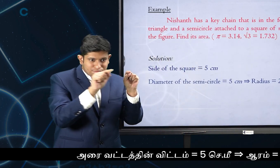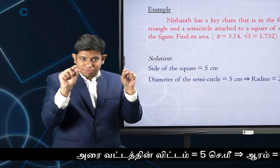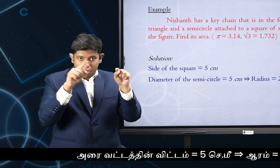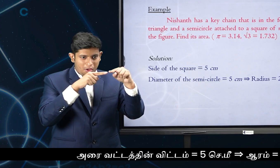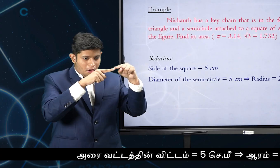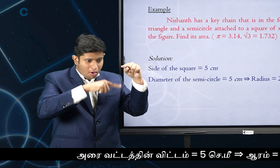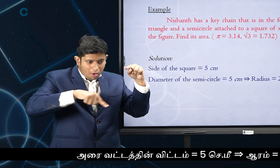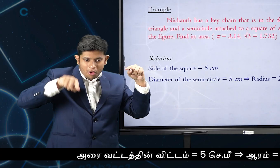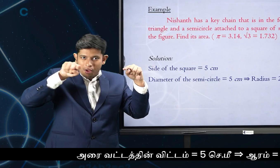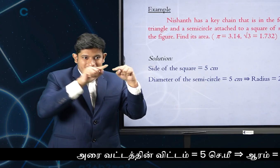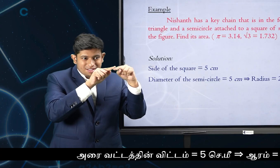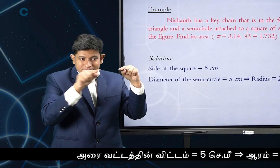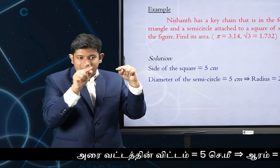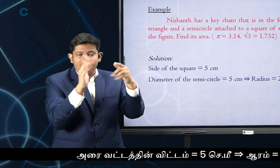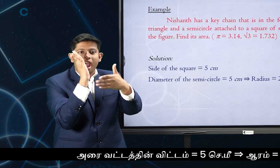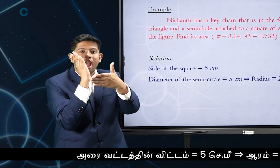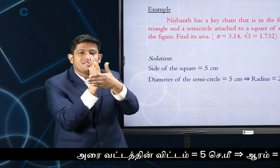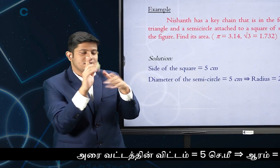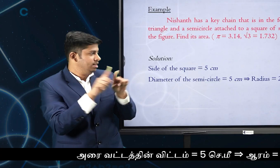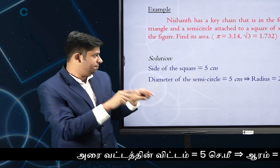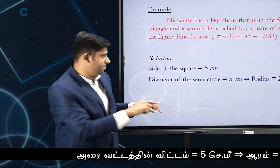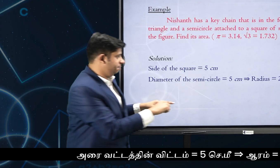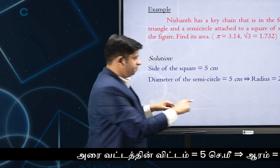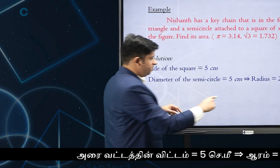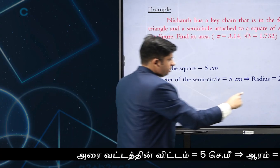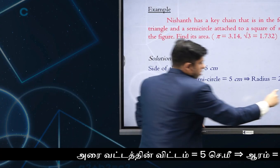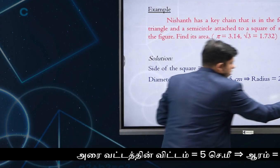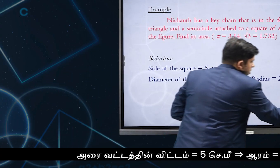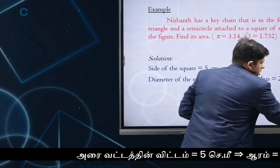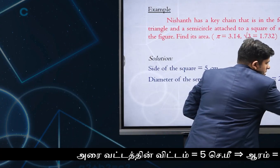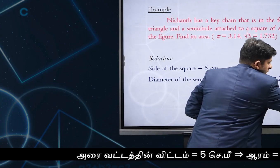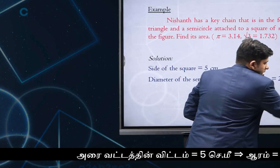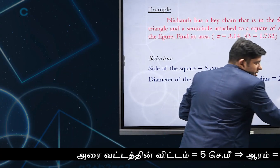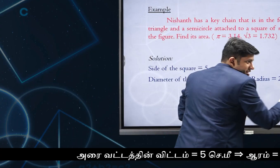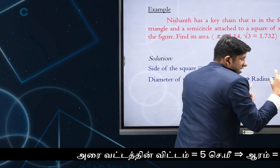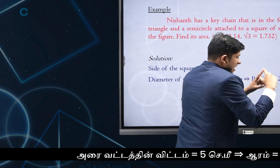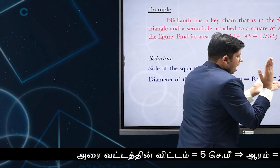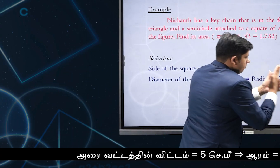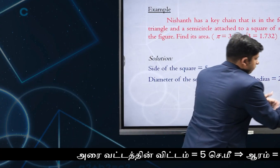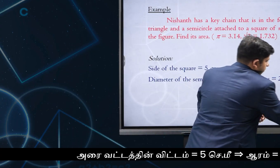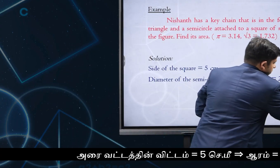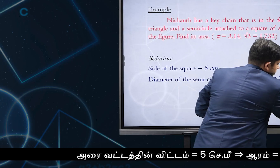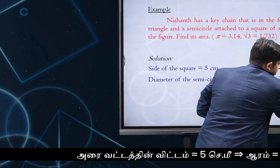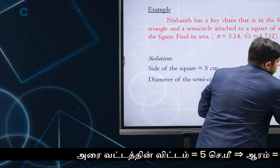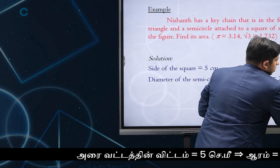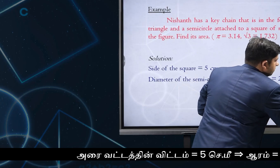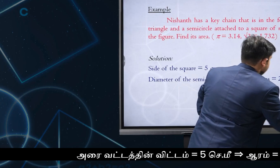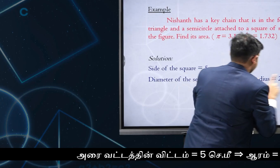அரைவட்டத்தின் விட்டம் ஈடு 5 சென்டிமீட்டர். மறைக்குறி ஆரம் ஈடு 2.5